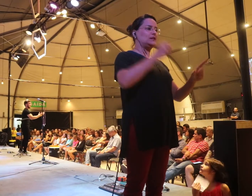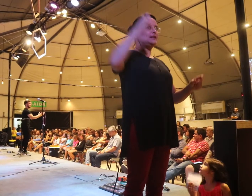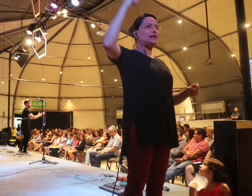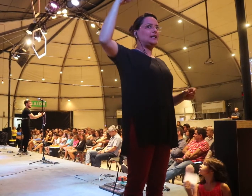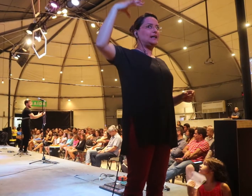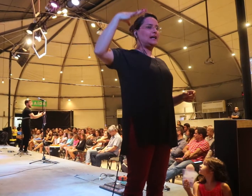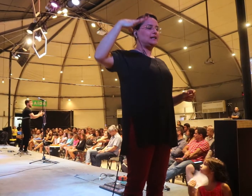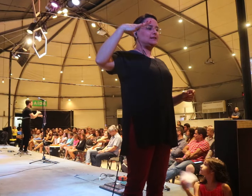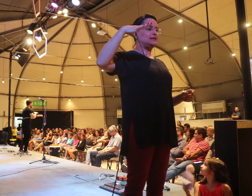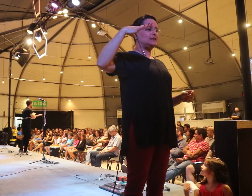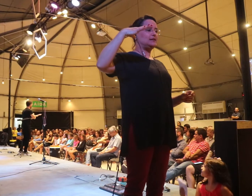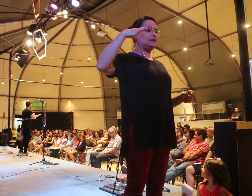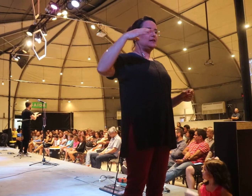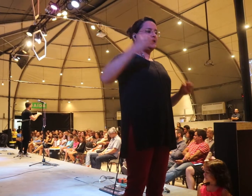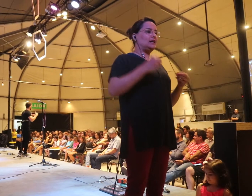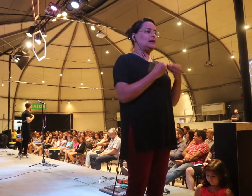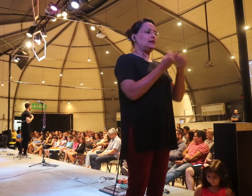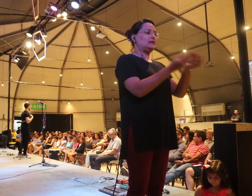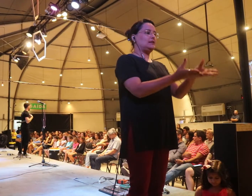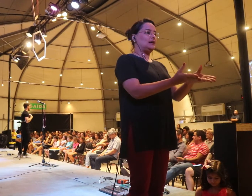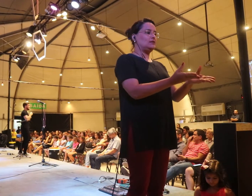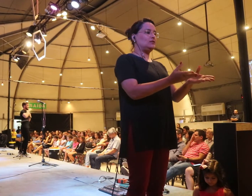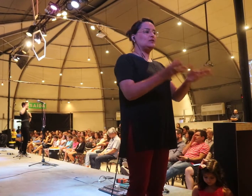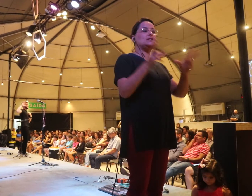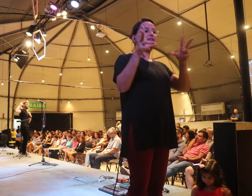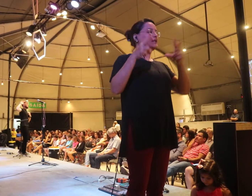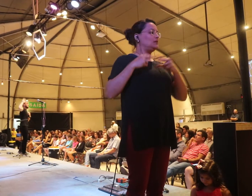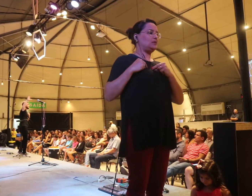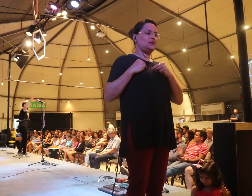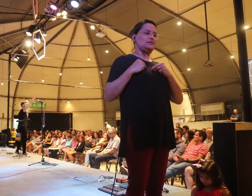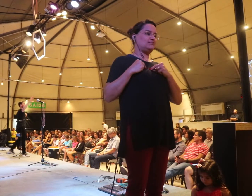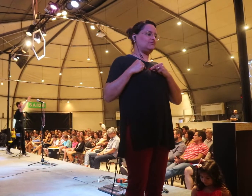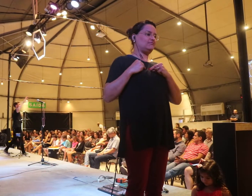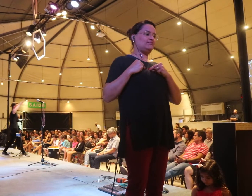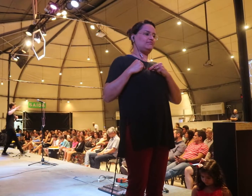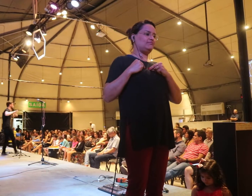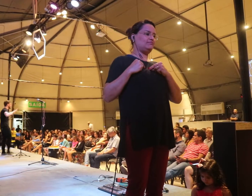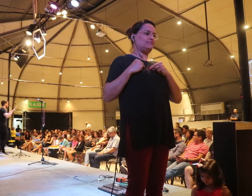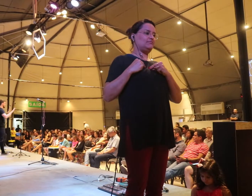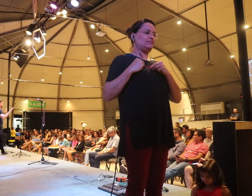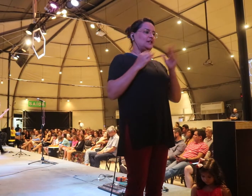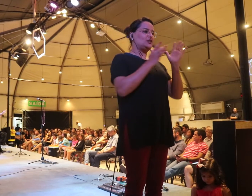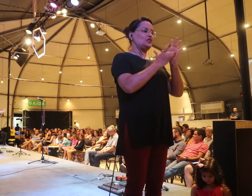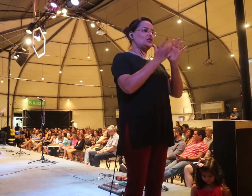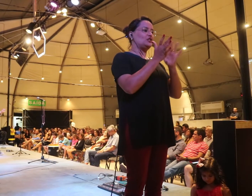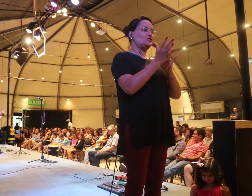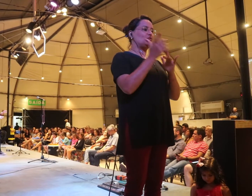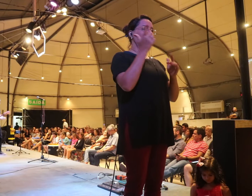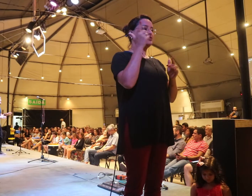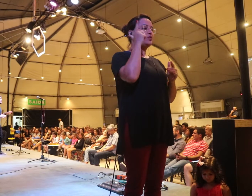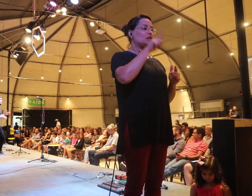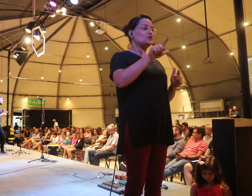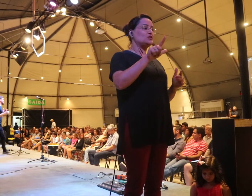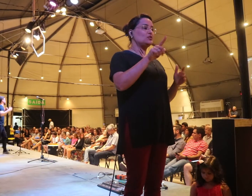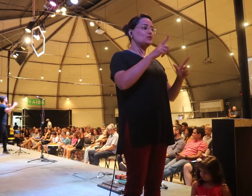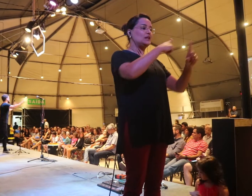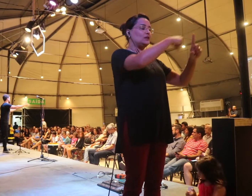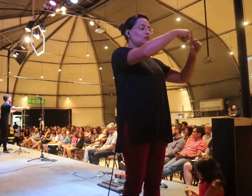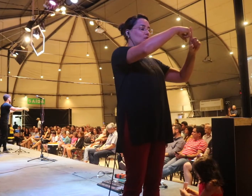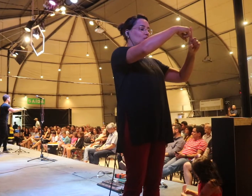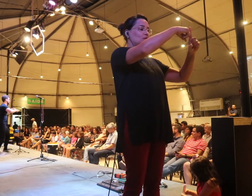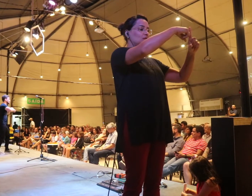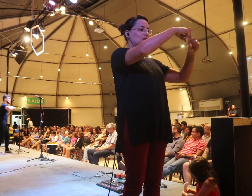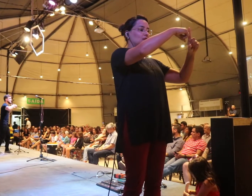gente sem mérito nenhum nosso. Jesus conquistou na cruz algo que a gente nunca conseguiria conquistar, e hoje a gente